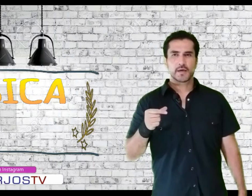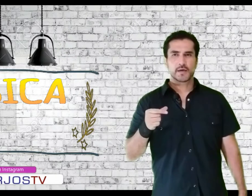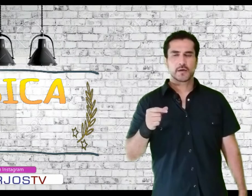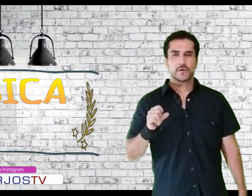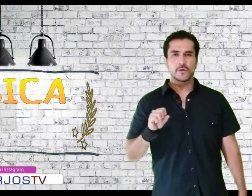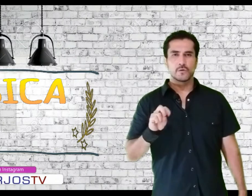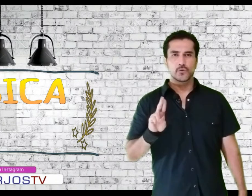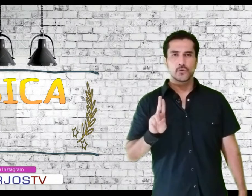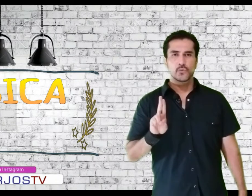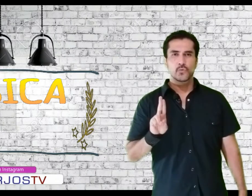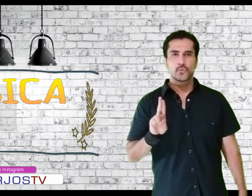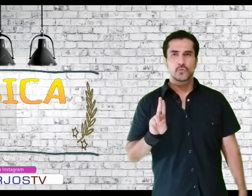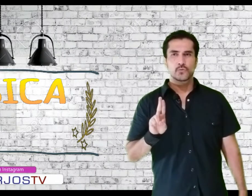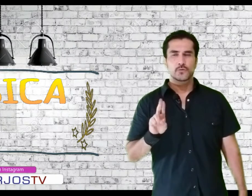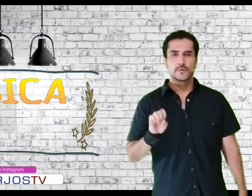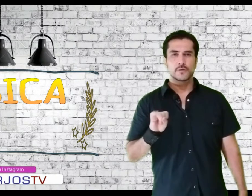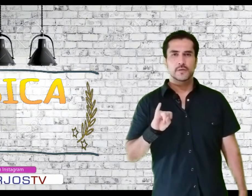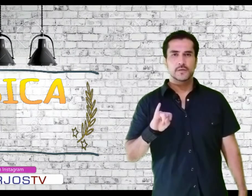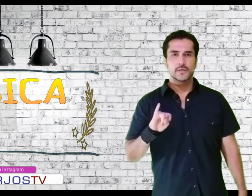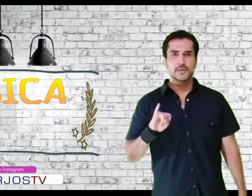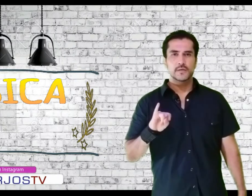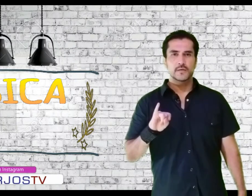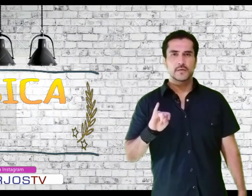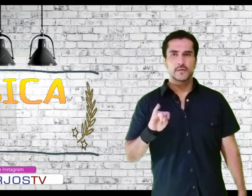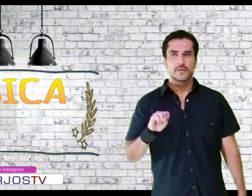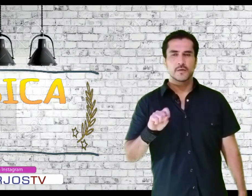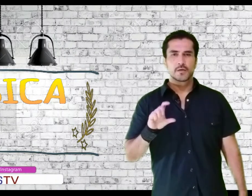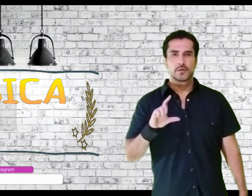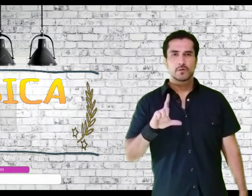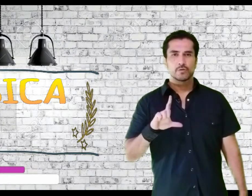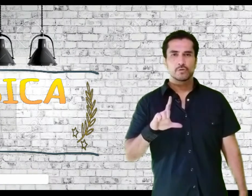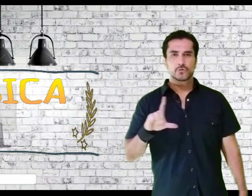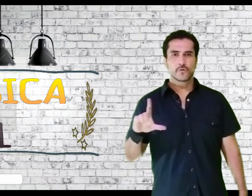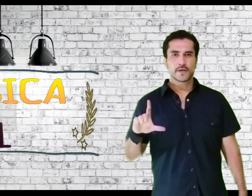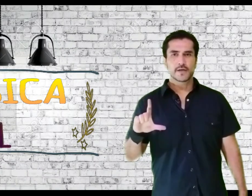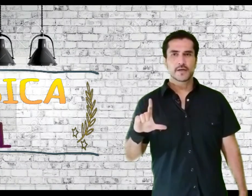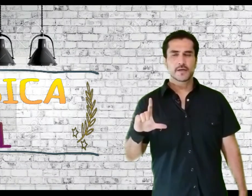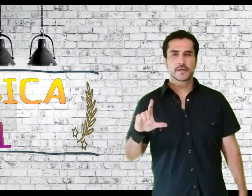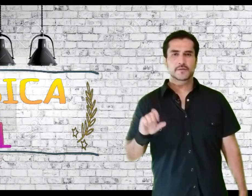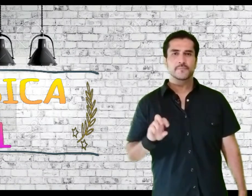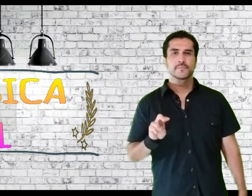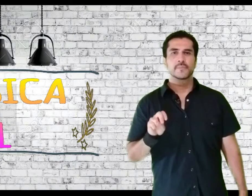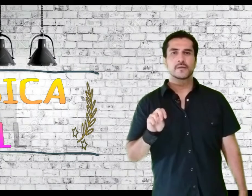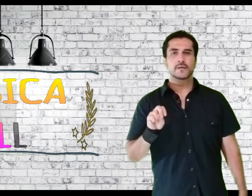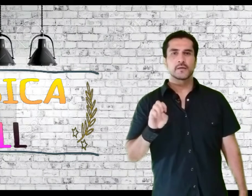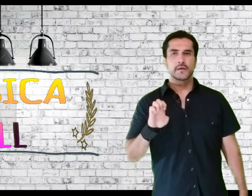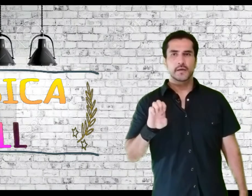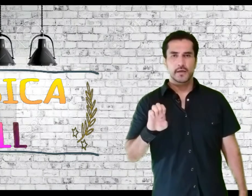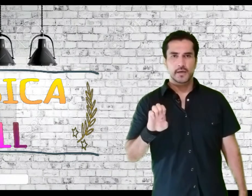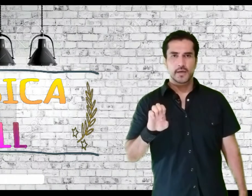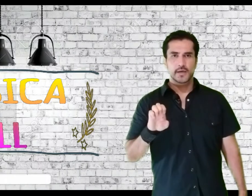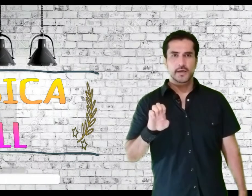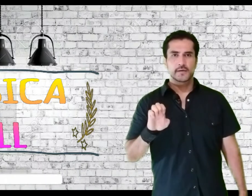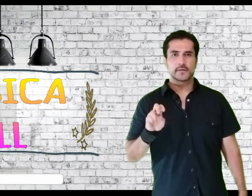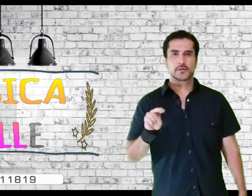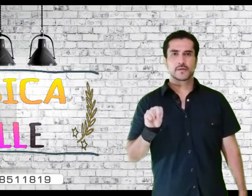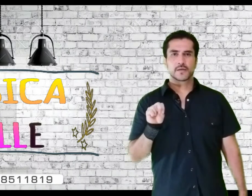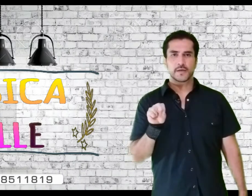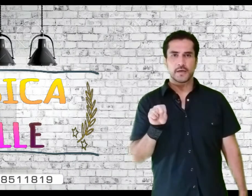G, U, I, doble L, E,